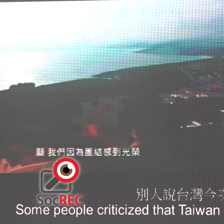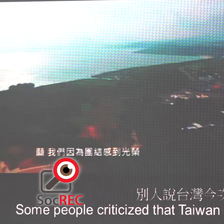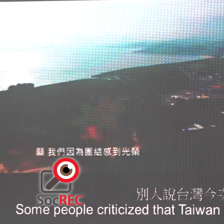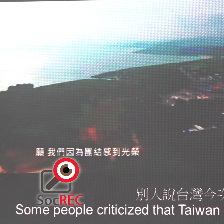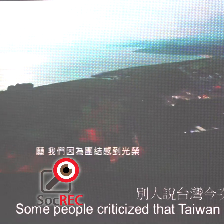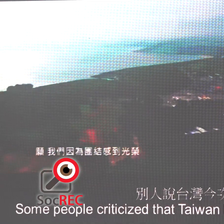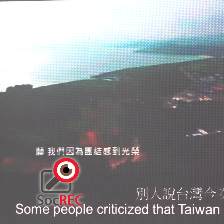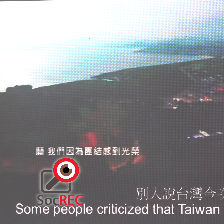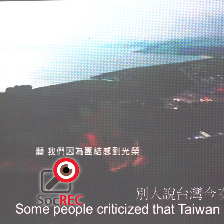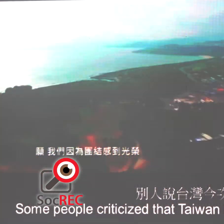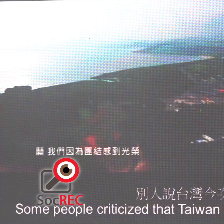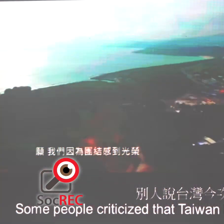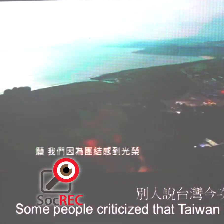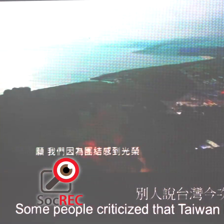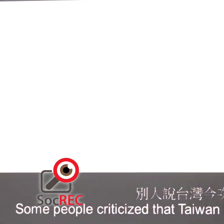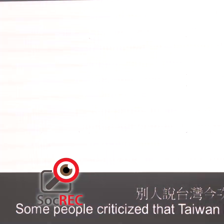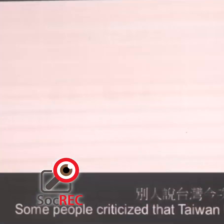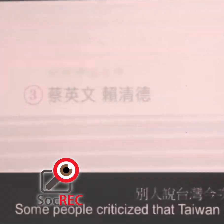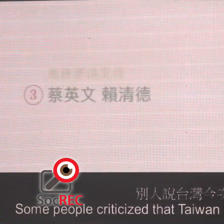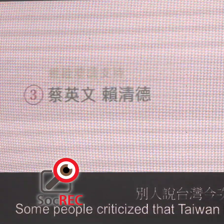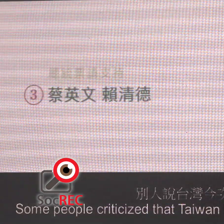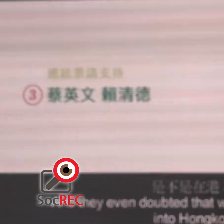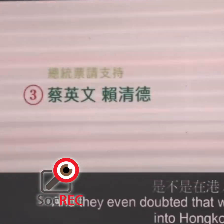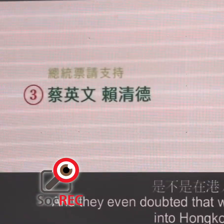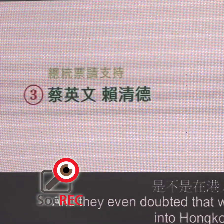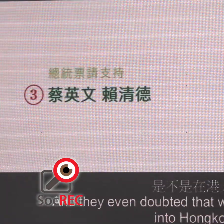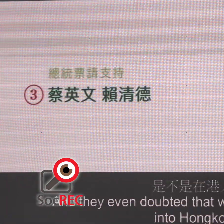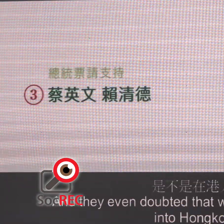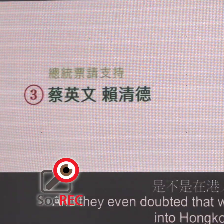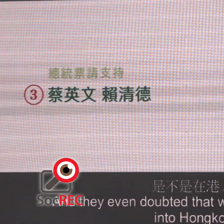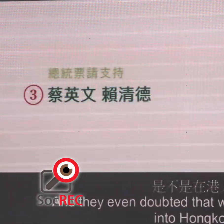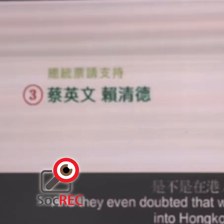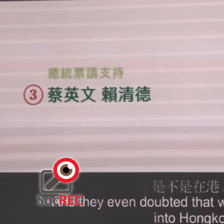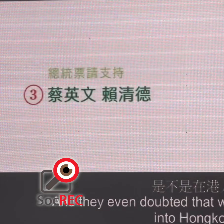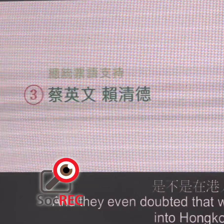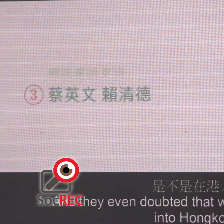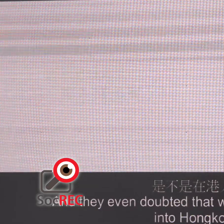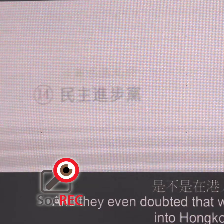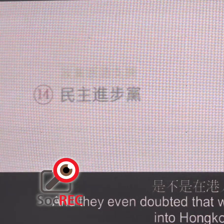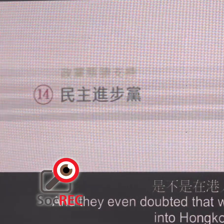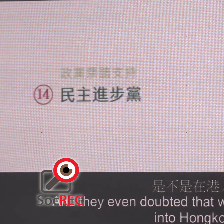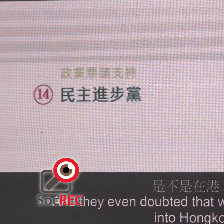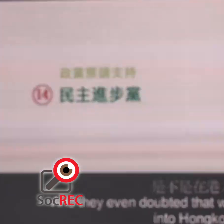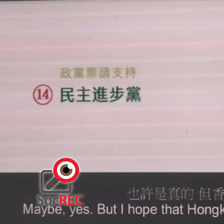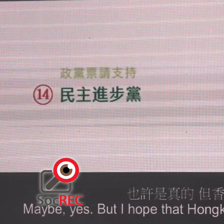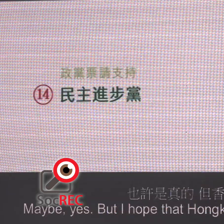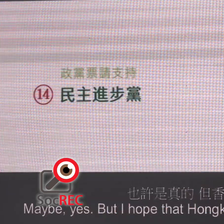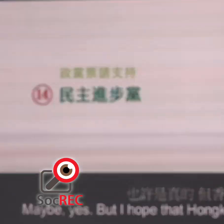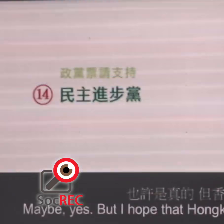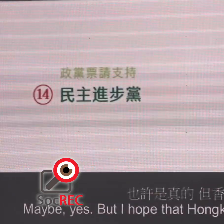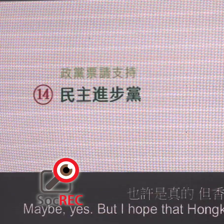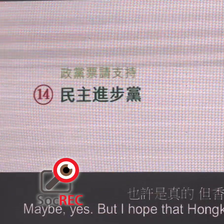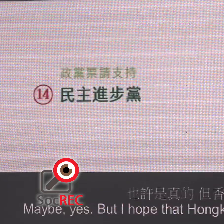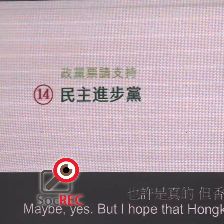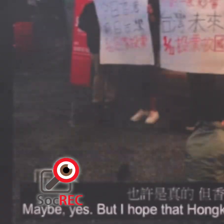台灣利用今次香港的議題炒作，是不是在香港人的傷口上面灑鹽？可能是